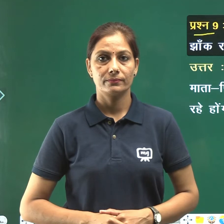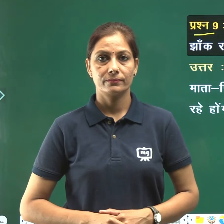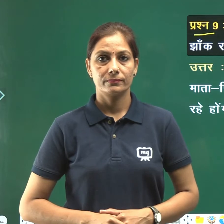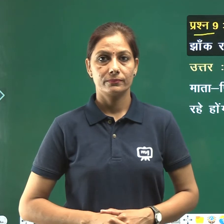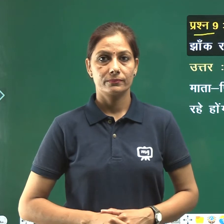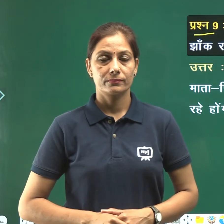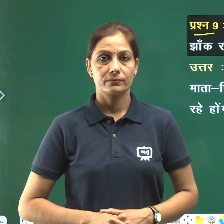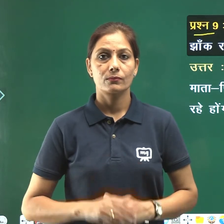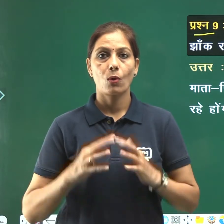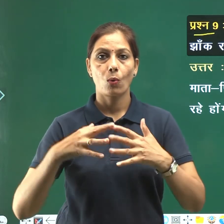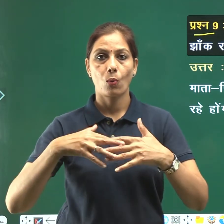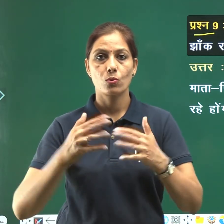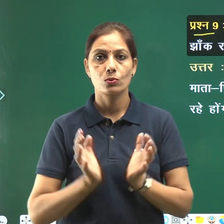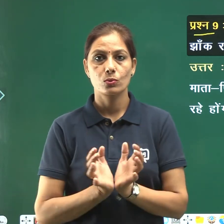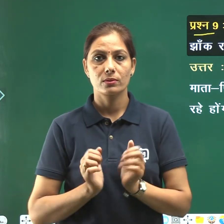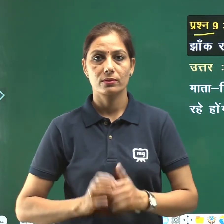नीड से